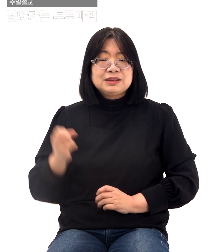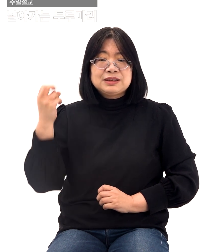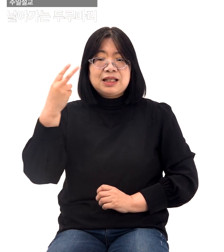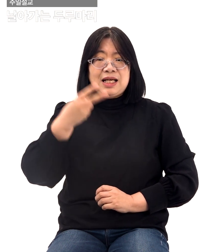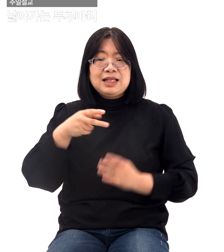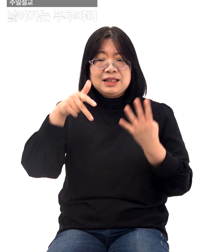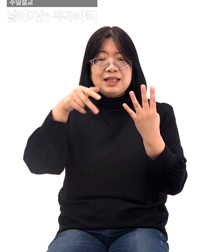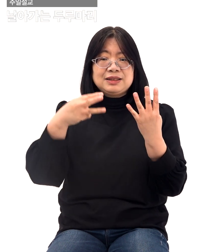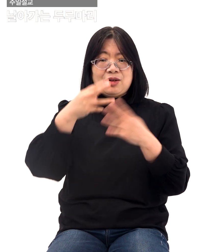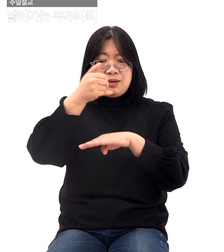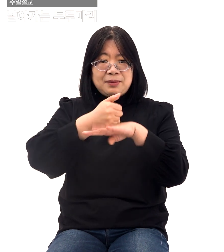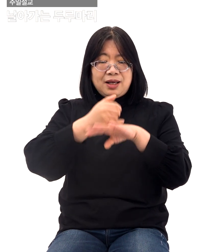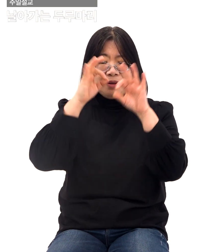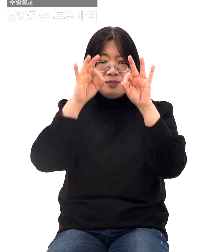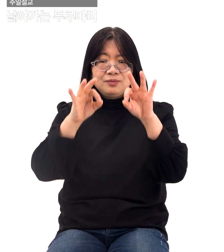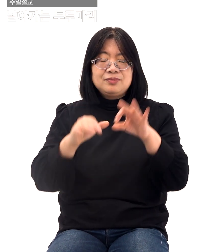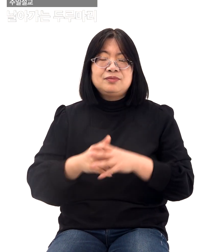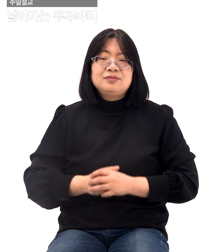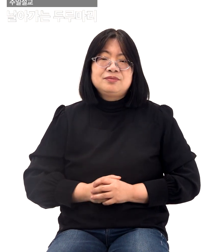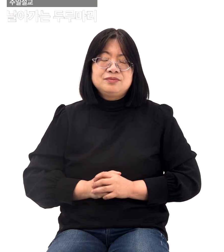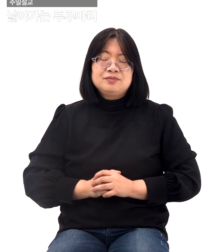다시 4절 끝을 보시면